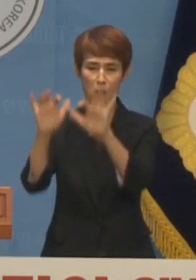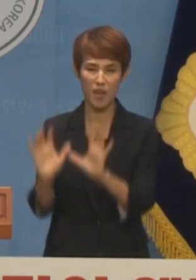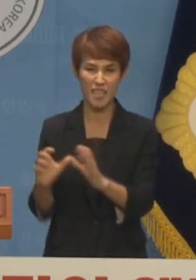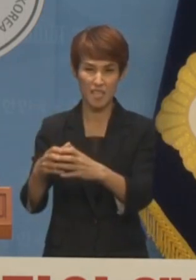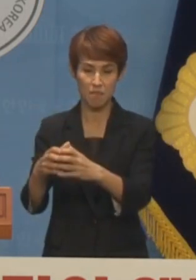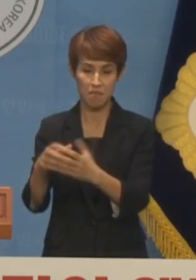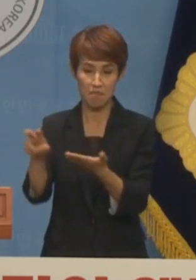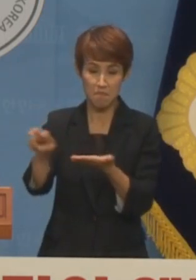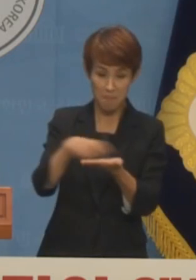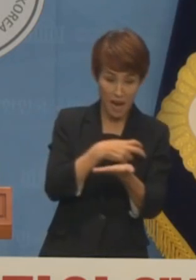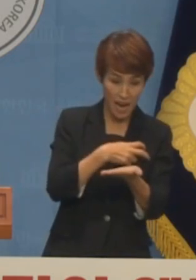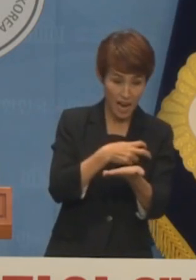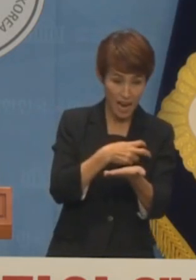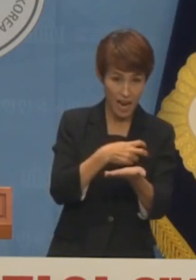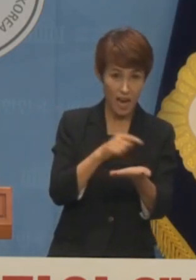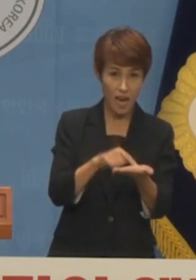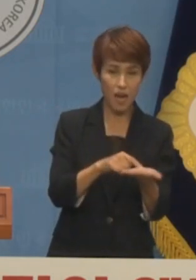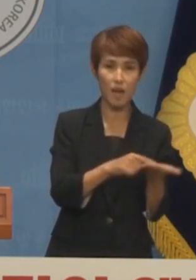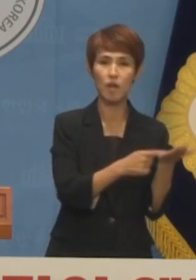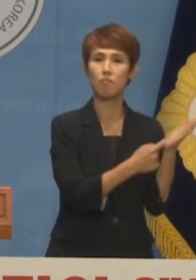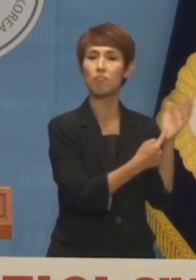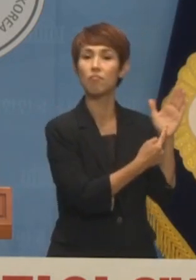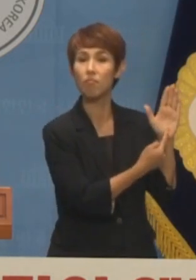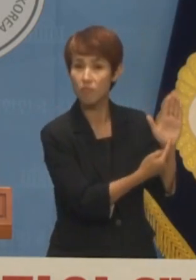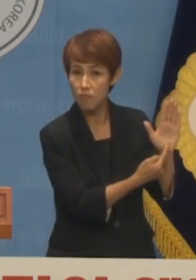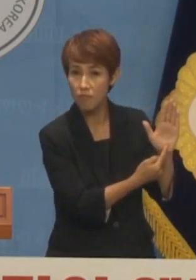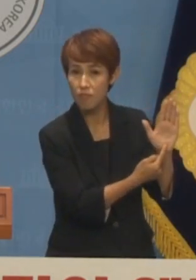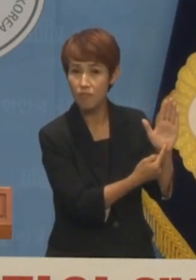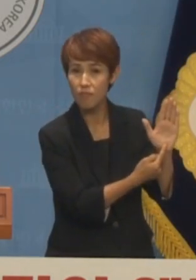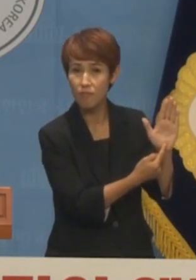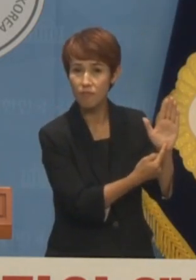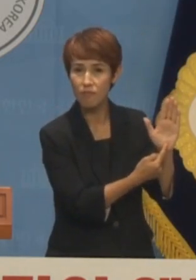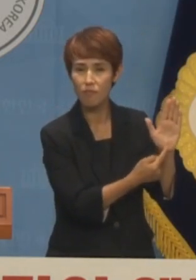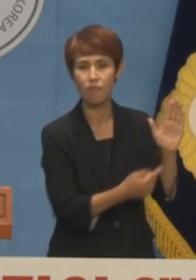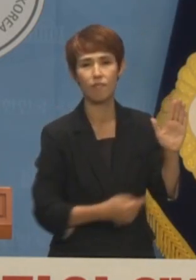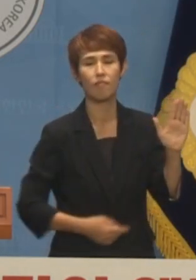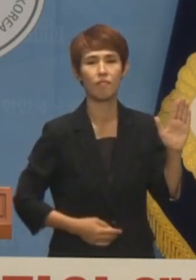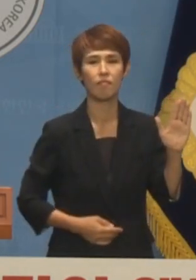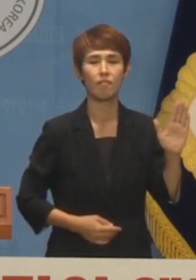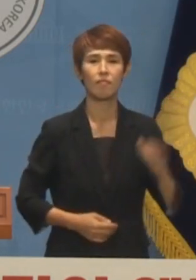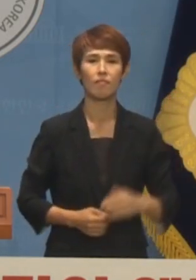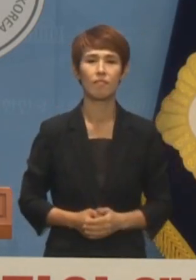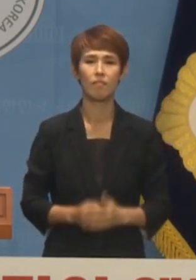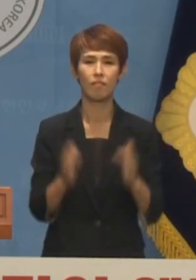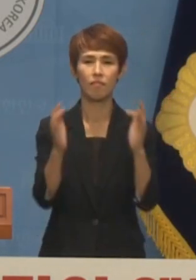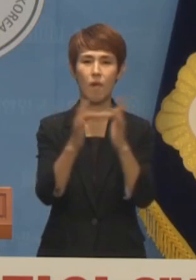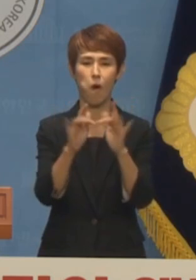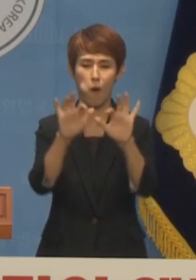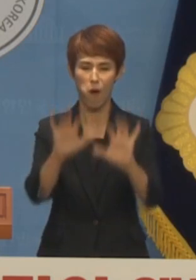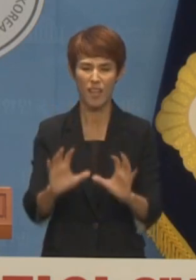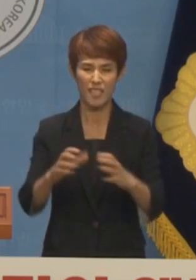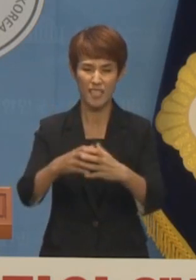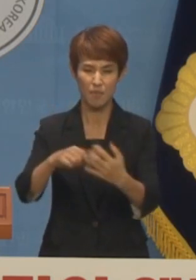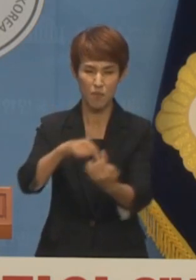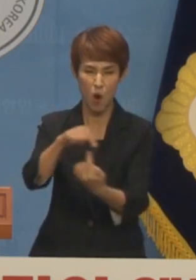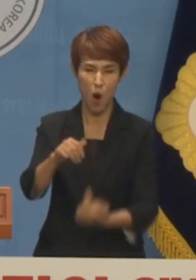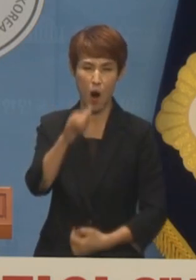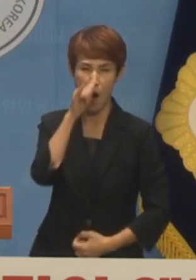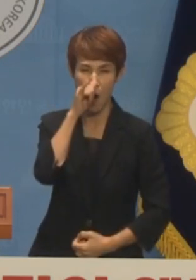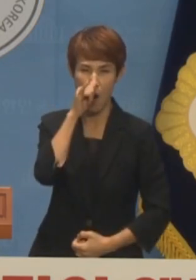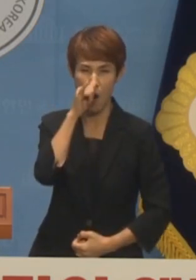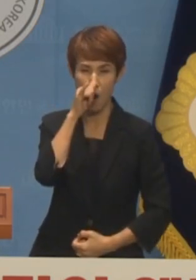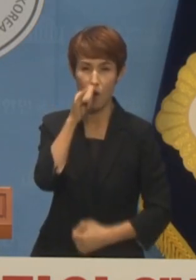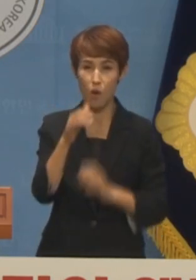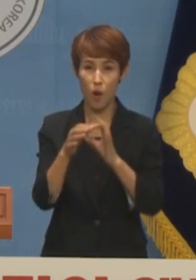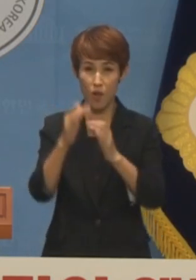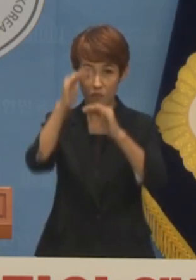받은 텔레그램을 몇 개만 텍스트로 공유한다며 한동훈 사설 댓글팀 여론조성 활동 정황이 담긴